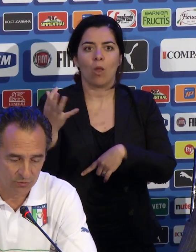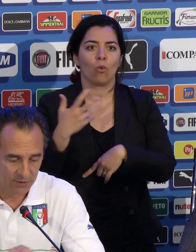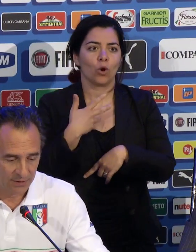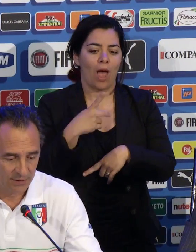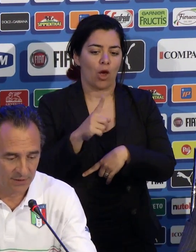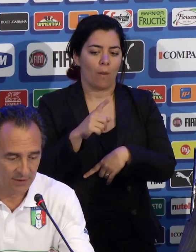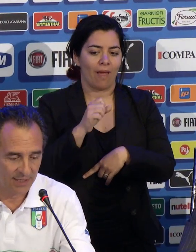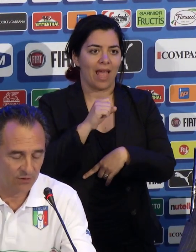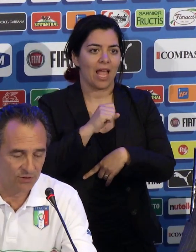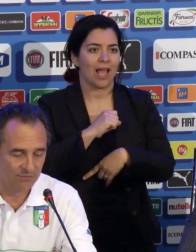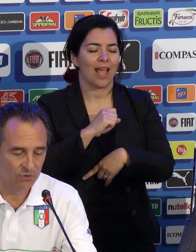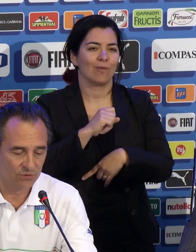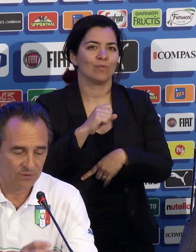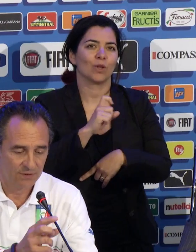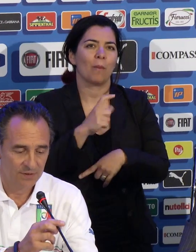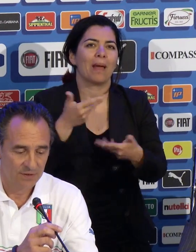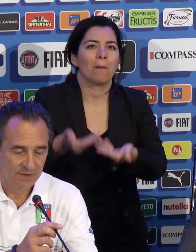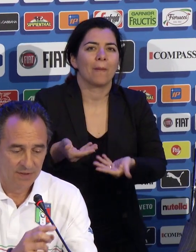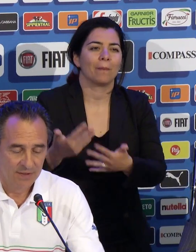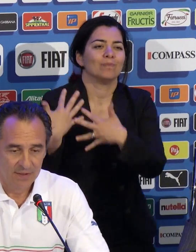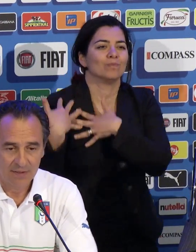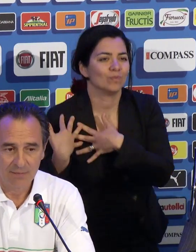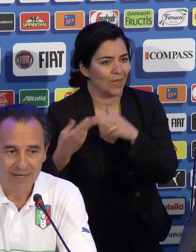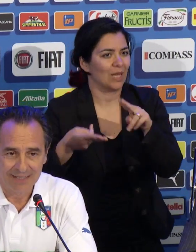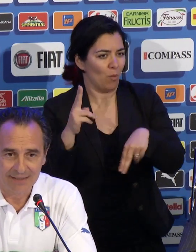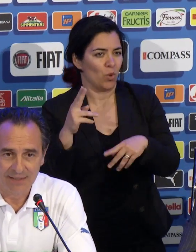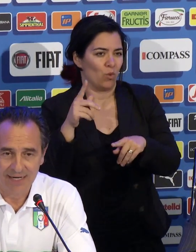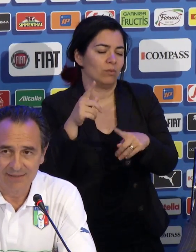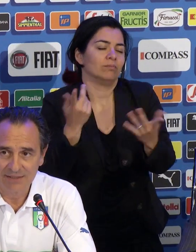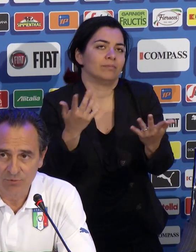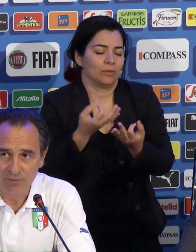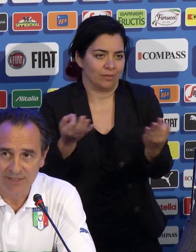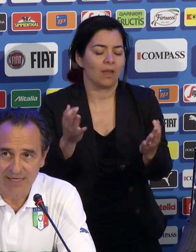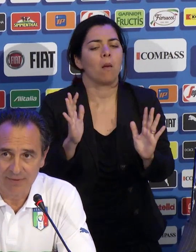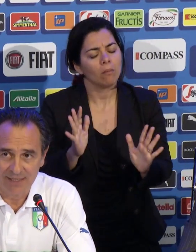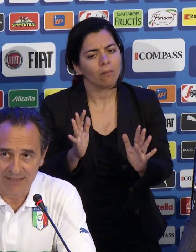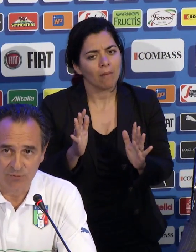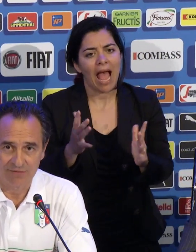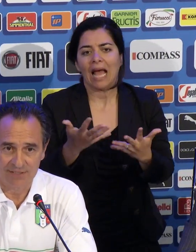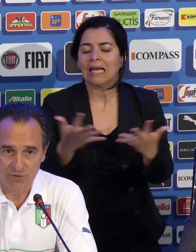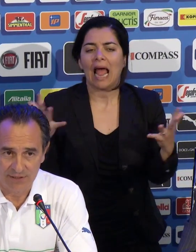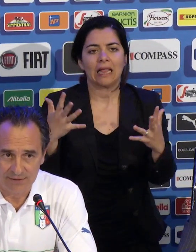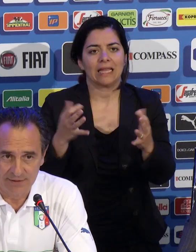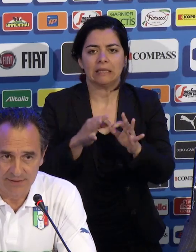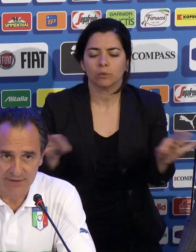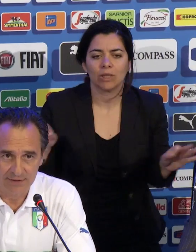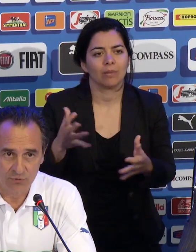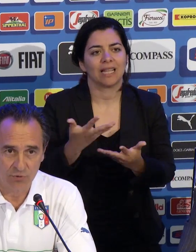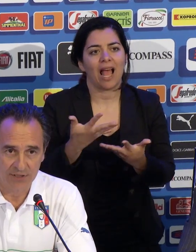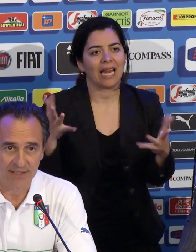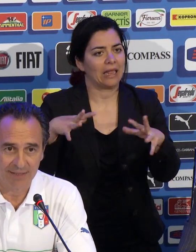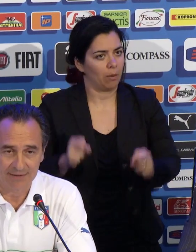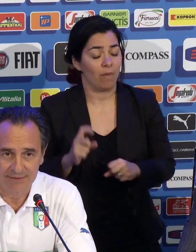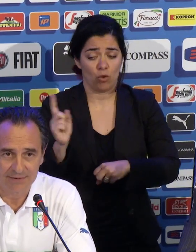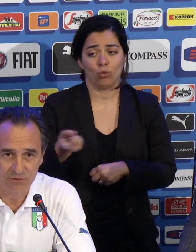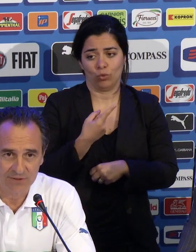di più il carico di lavoro, ma la grande disponibilità, ma la grande motivazione. Uno